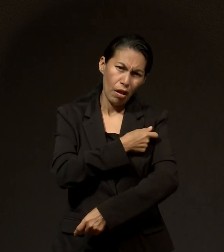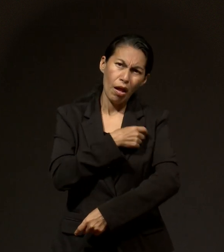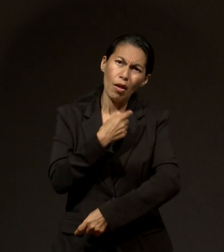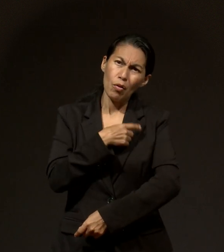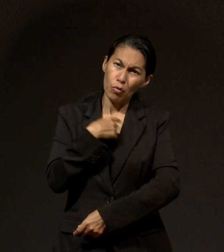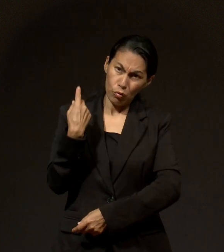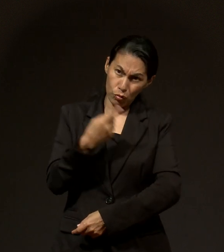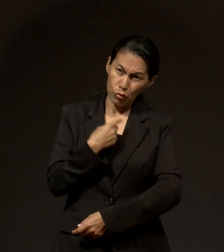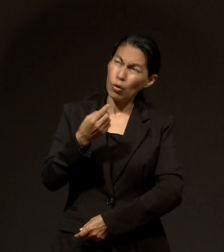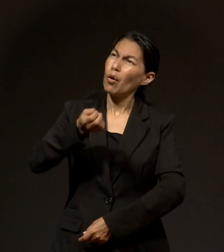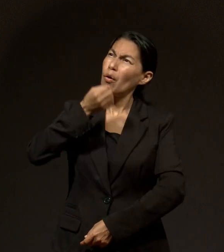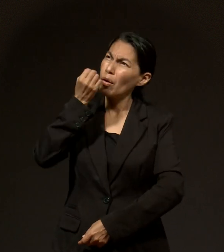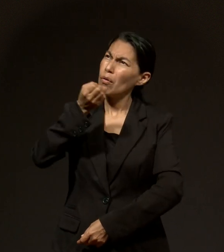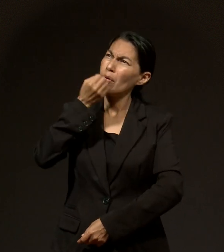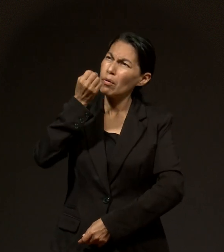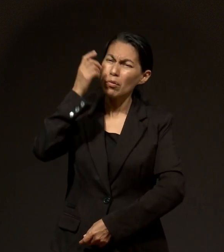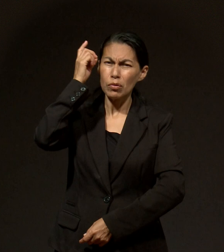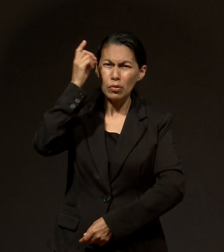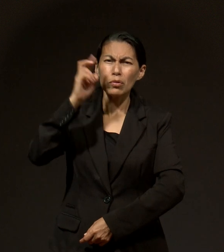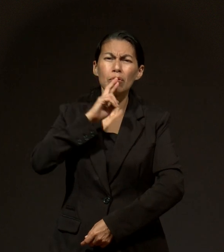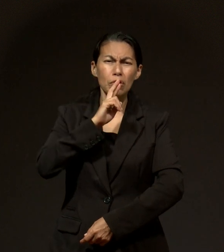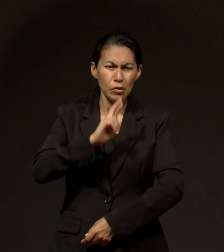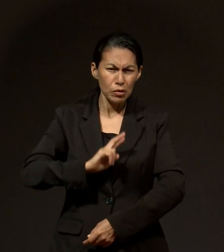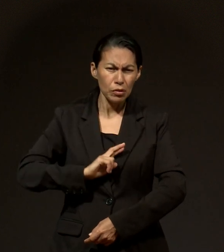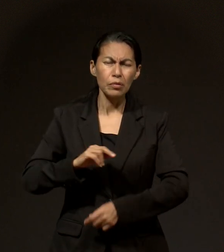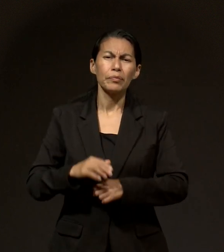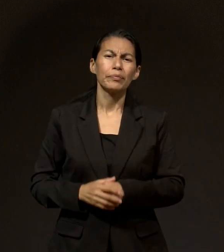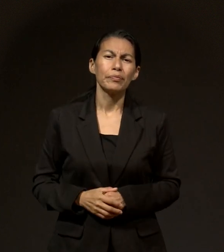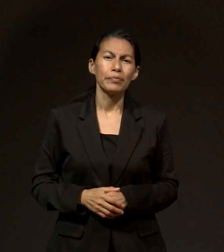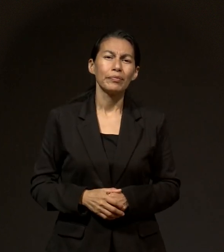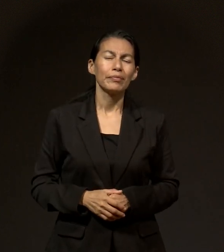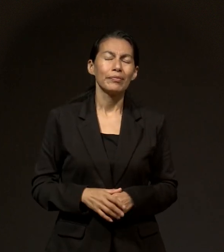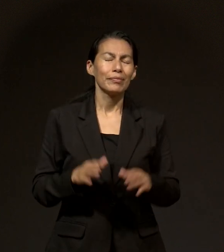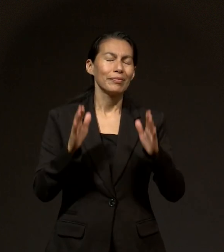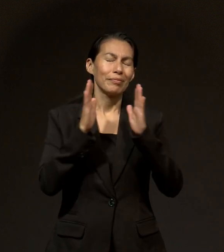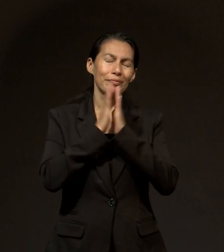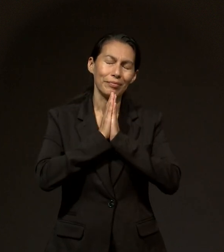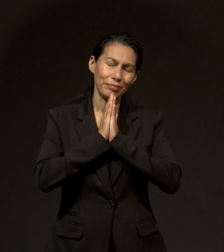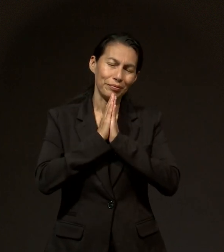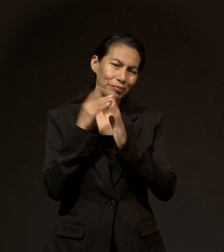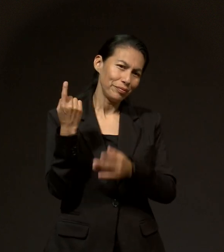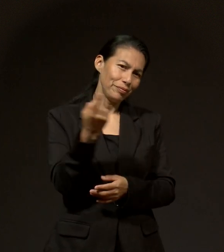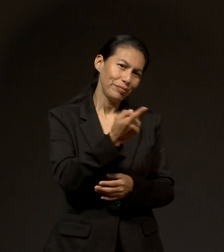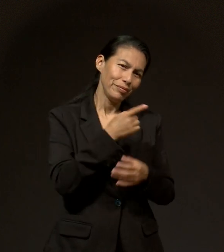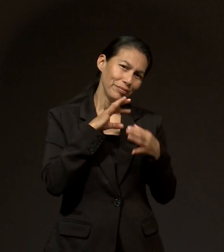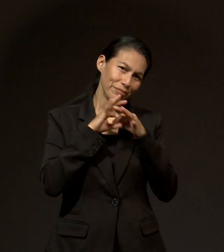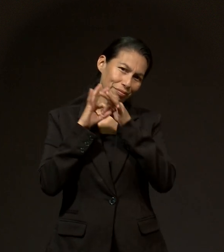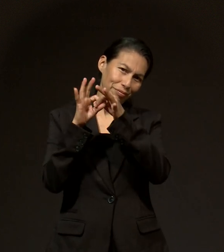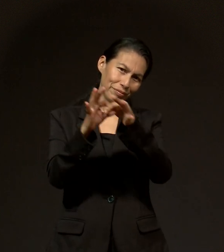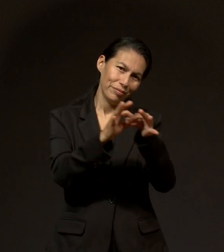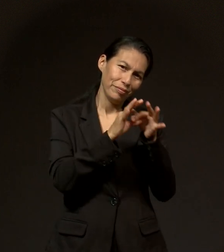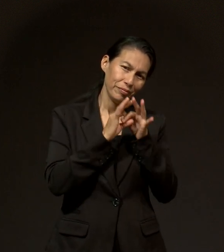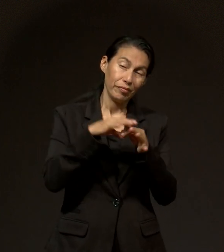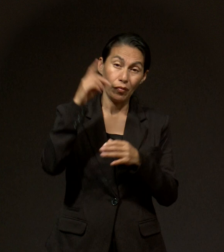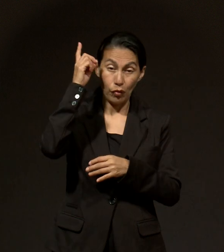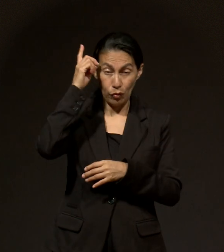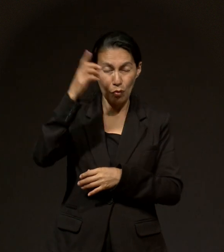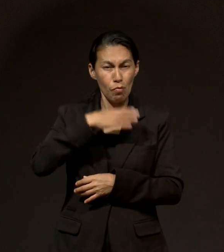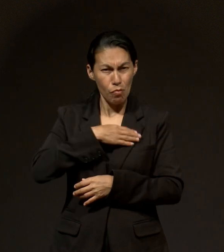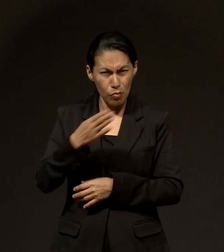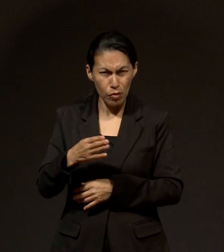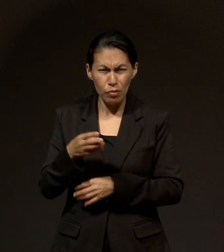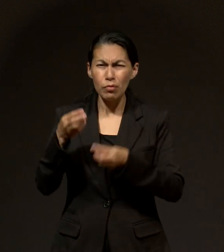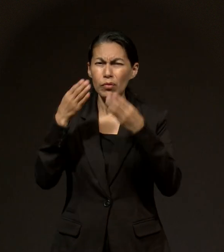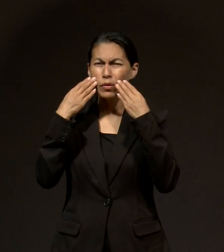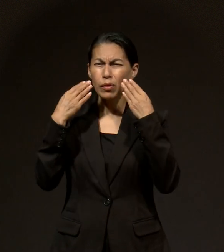Alabado sea Nuestro Dios Nos unimos En adoración A Dios Porque Él es bueno Y para siempre